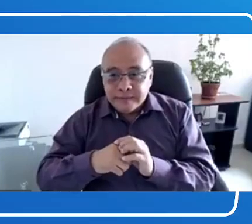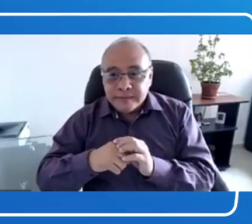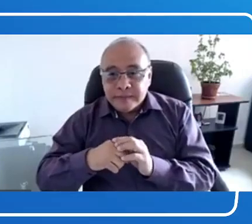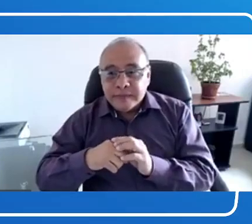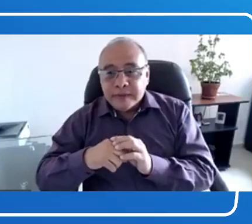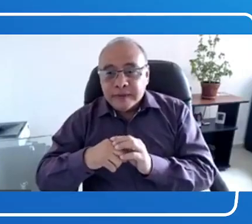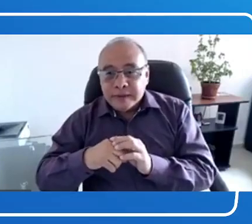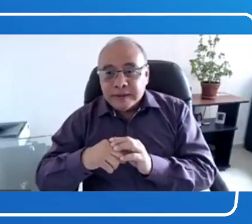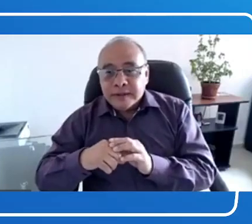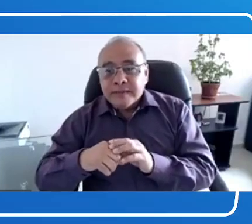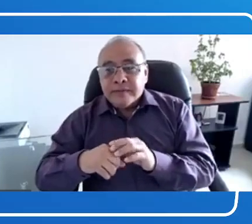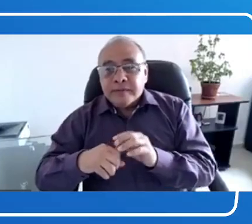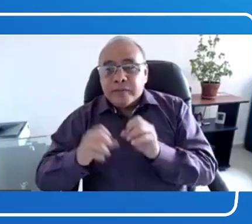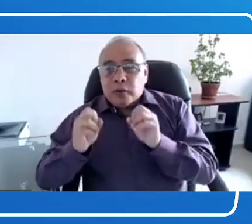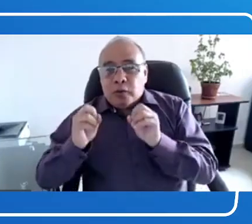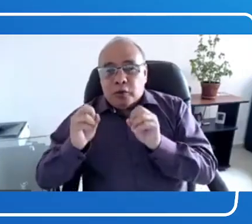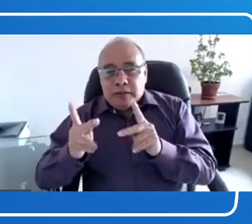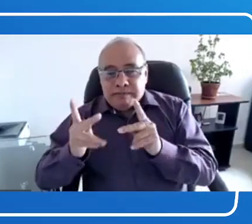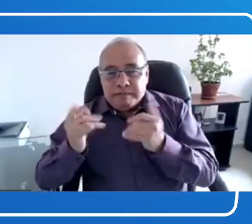pero